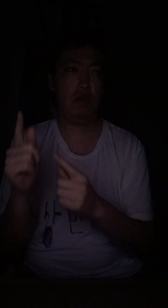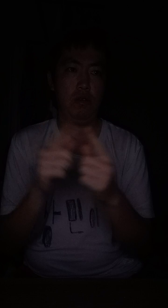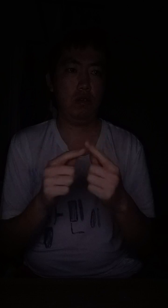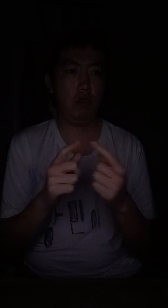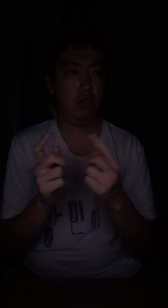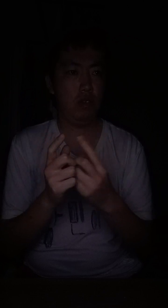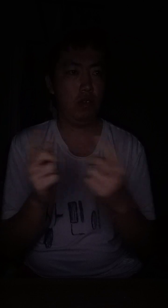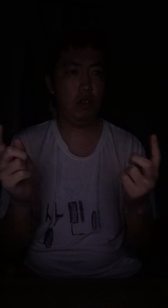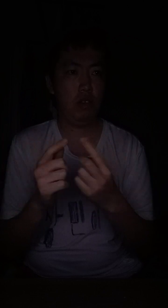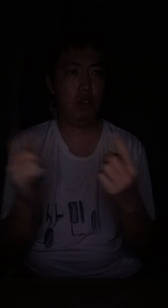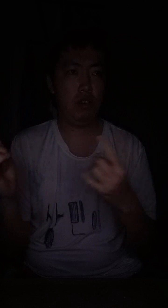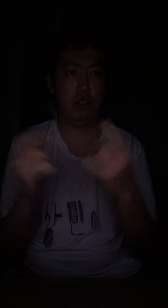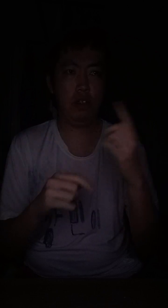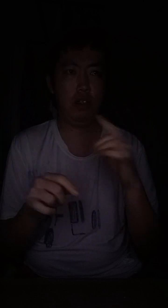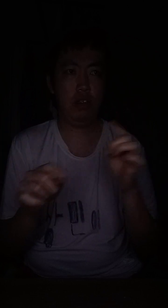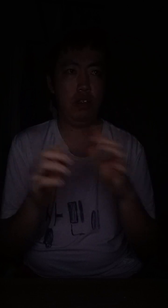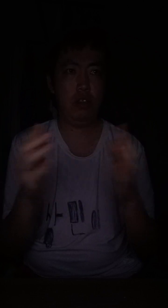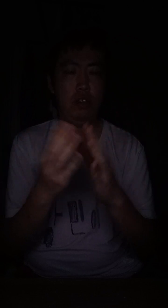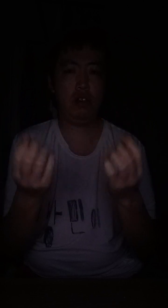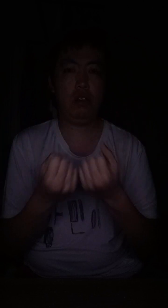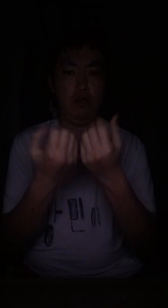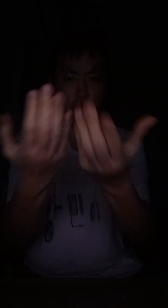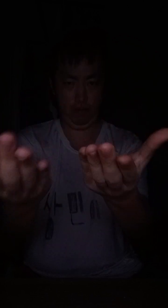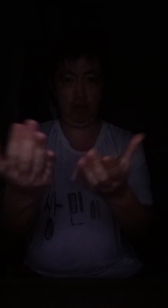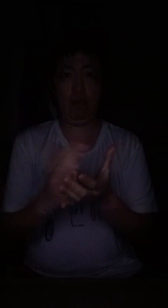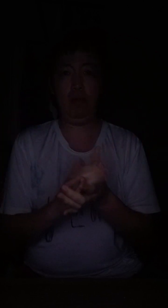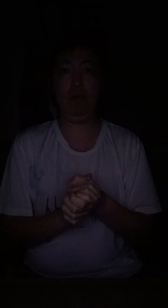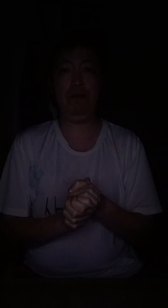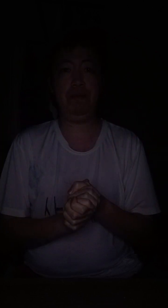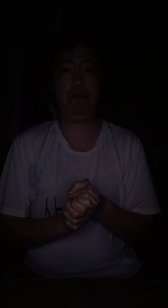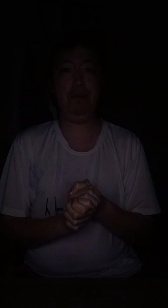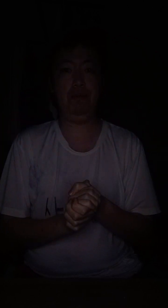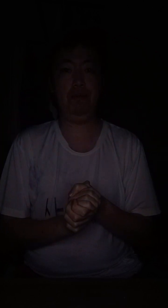사회는 얼마나 달라졌을까요? 김관진 기자가 돌아봤습니다.